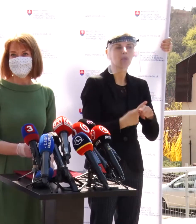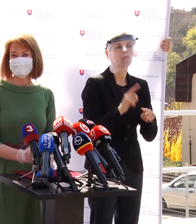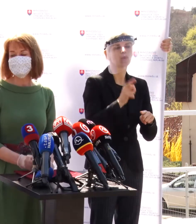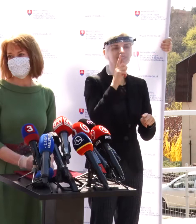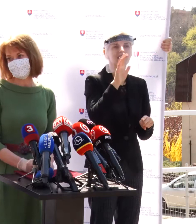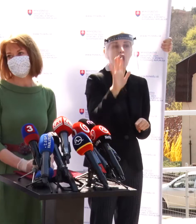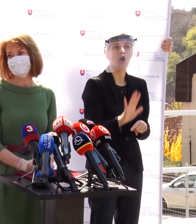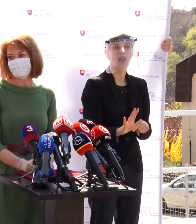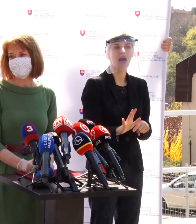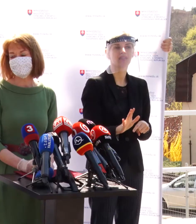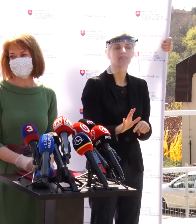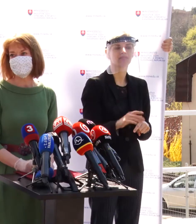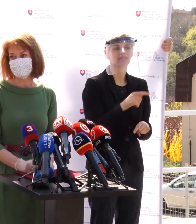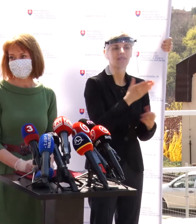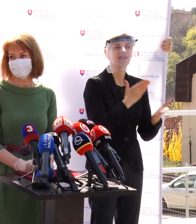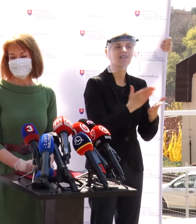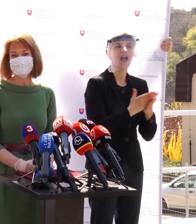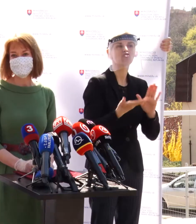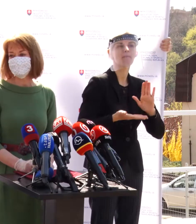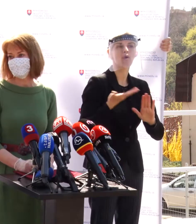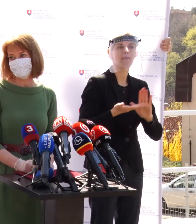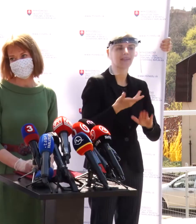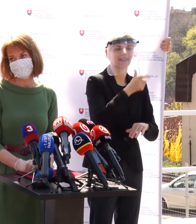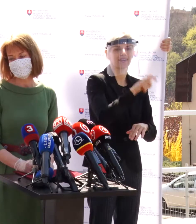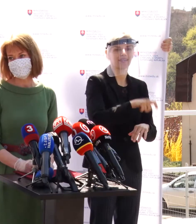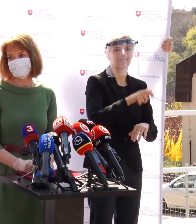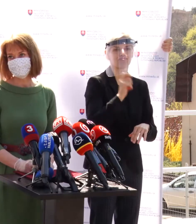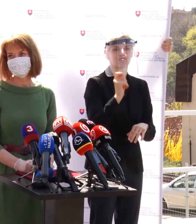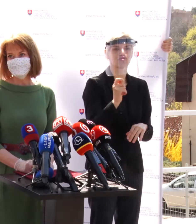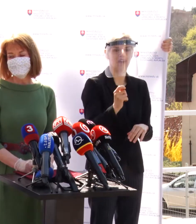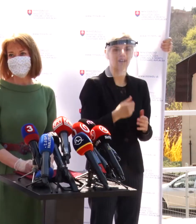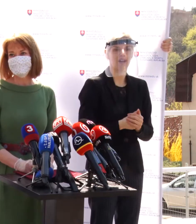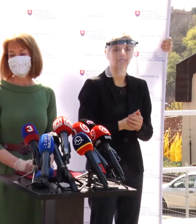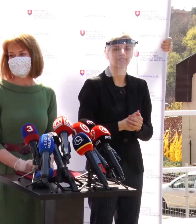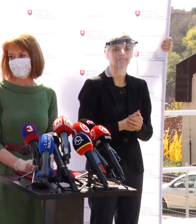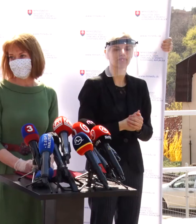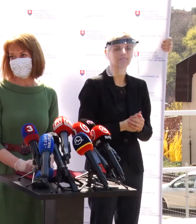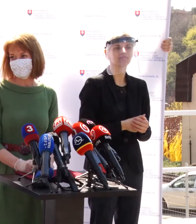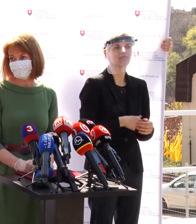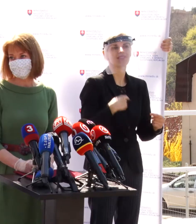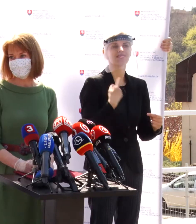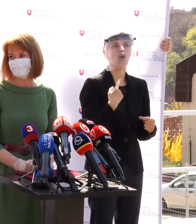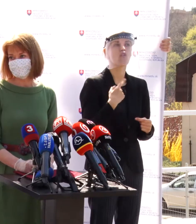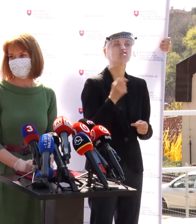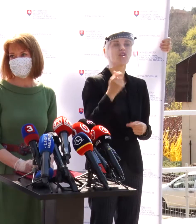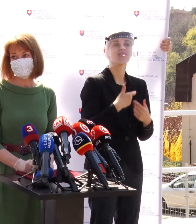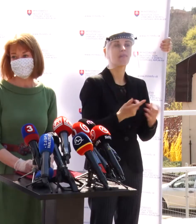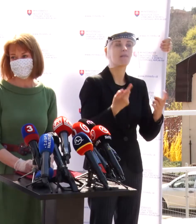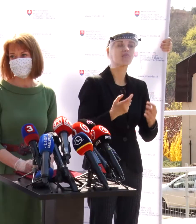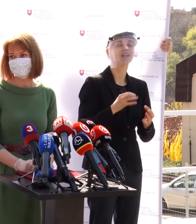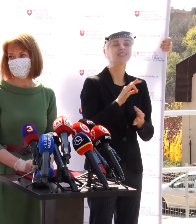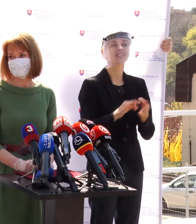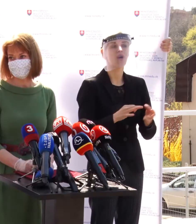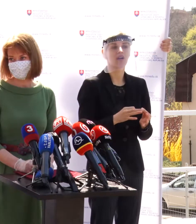tie jedinečné podmienky každého jedného žiaka, ktoré nemusia vyplývať z toho, že ten žiak nemá záujem alebo motiváciu, ale situácia v